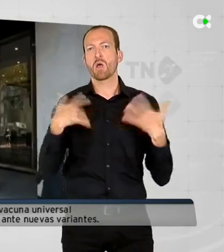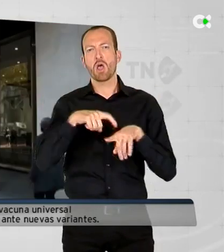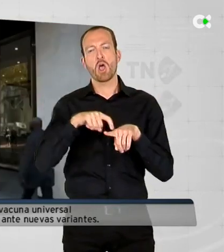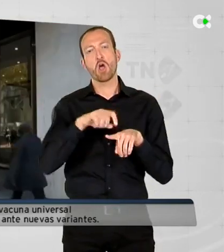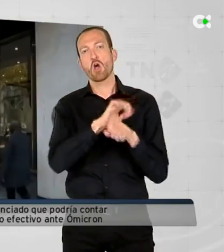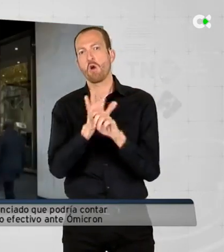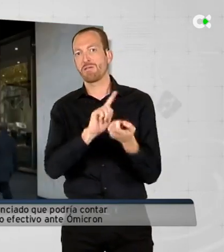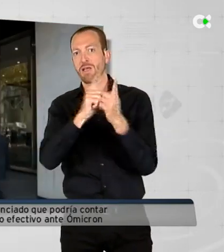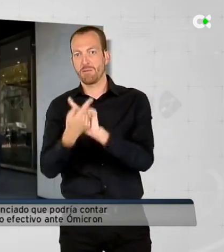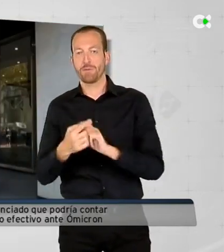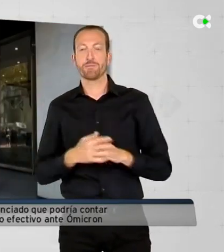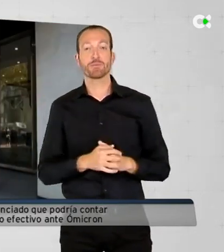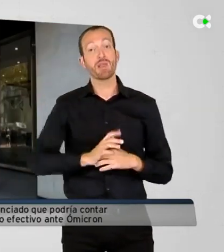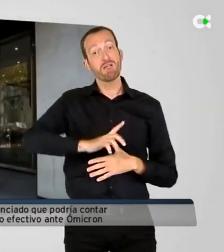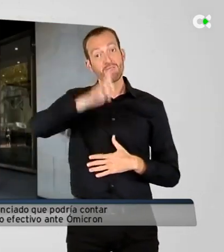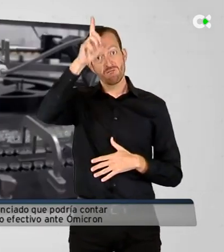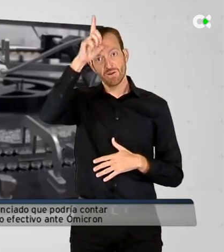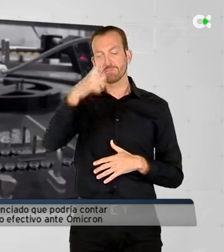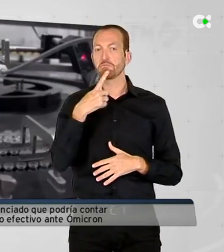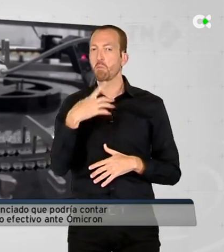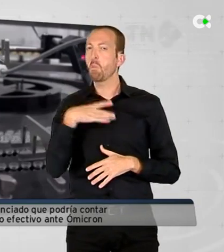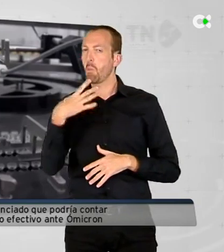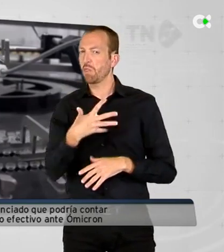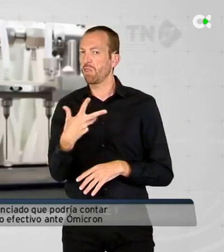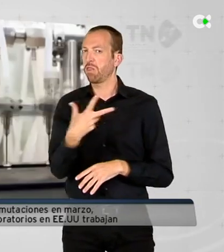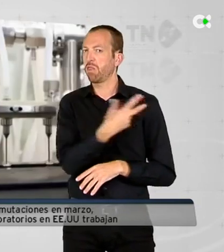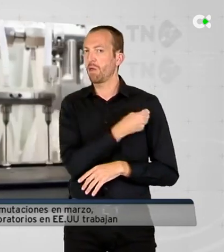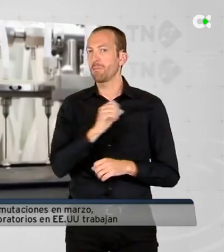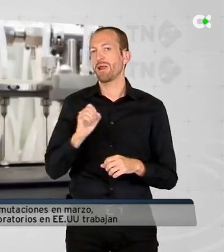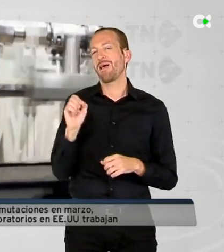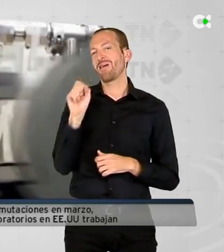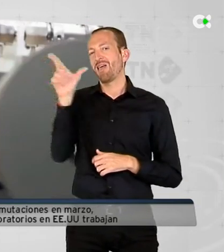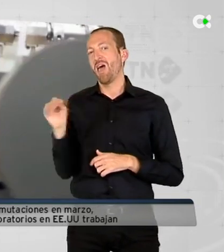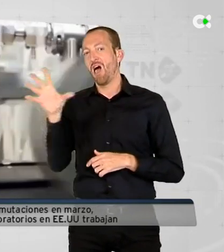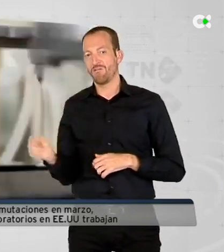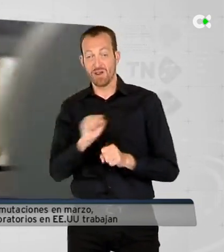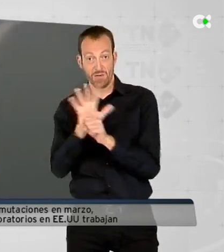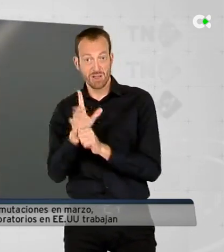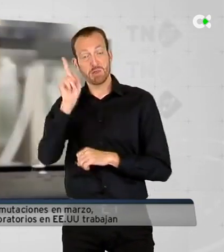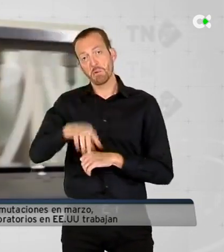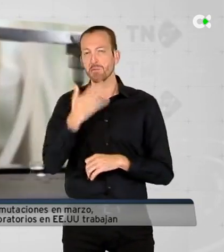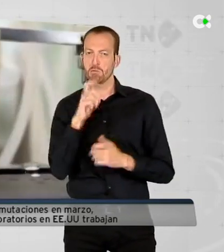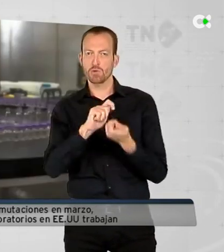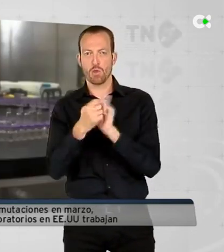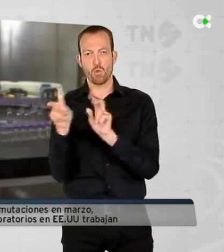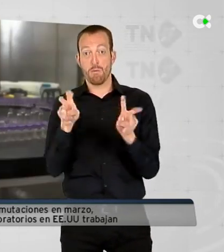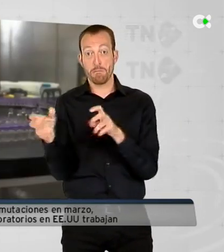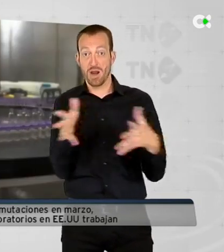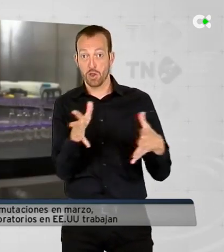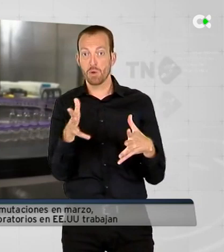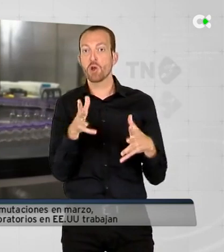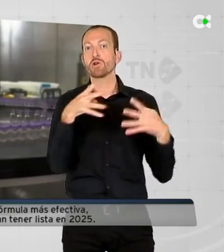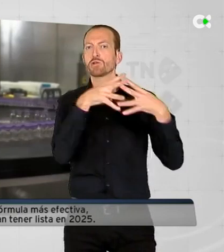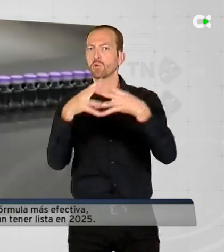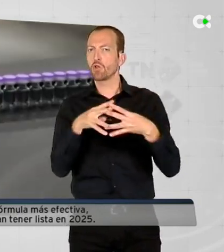Pfizer ha anunciado que podría contar con un suero efectivo ante Omicron y nuevas mutaciones en marzo pero varios laboratorios en